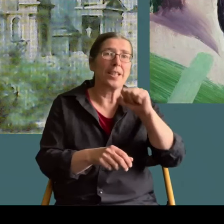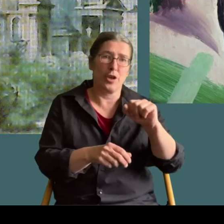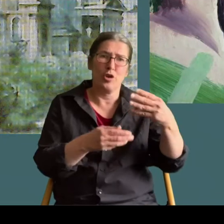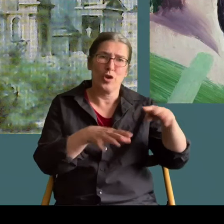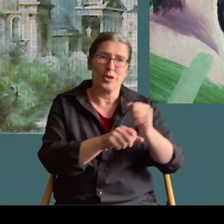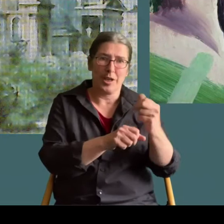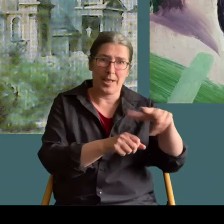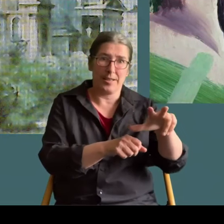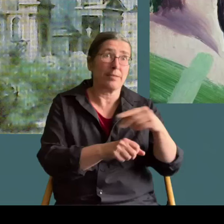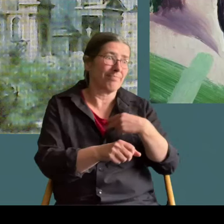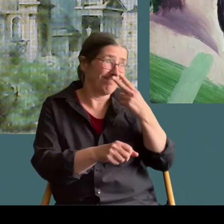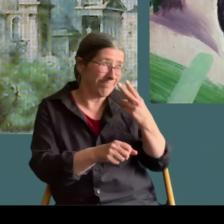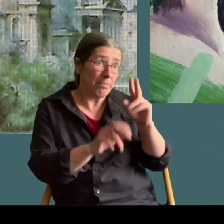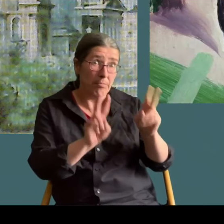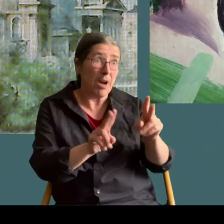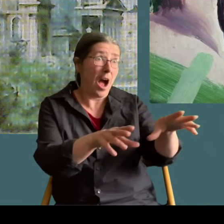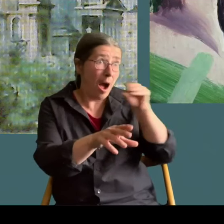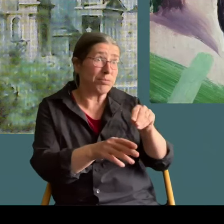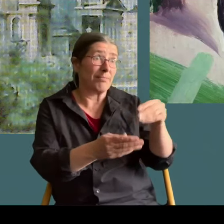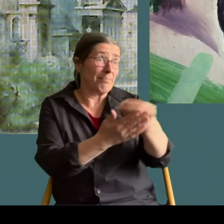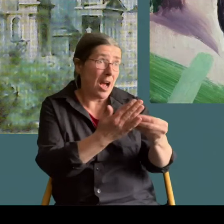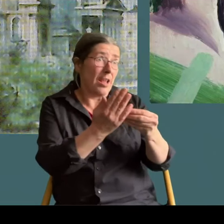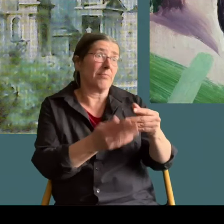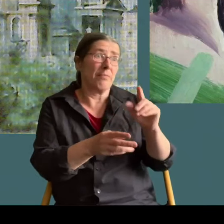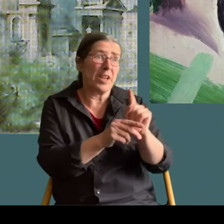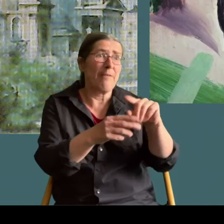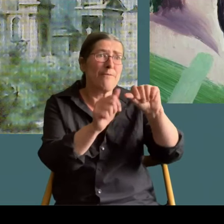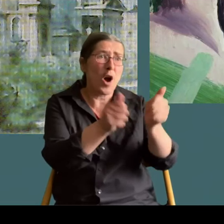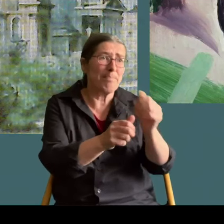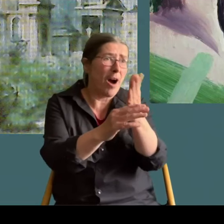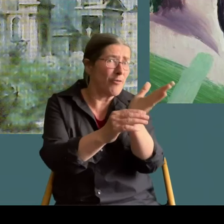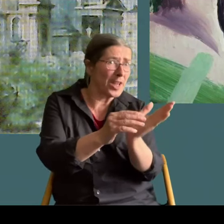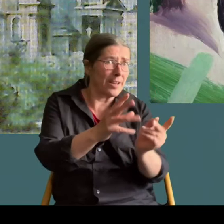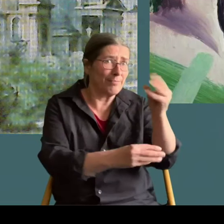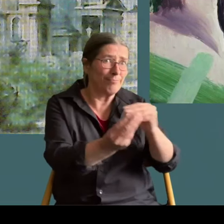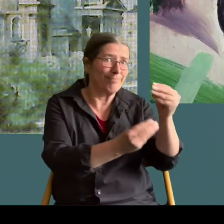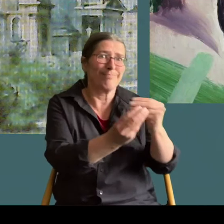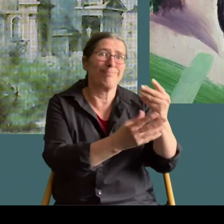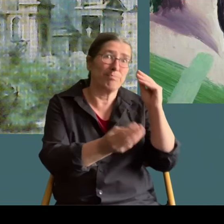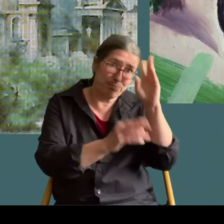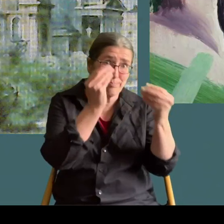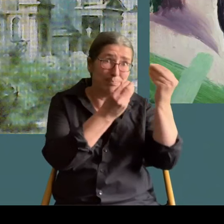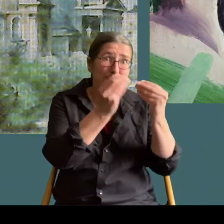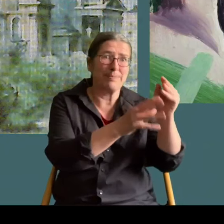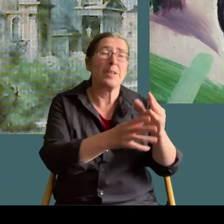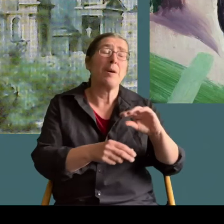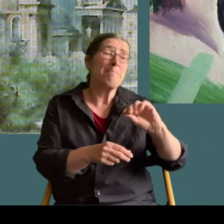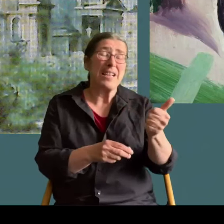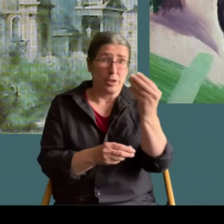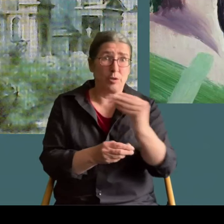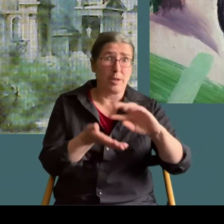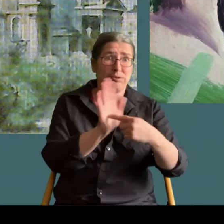Ihr seht, dass der August Macke nicht realistisch gemalt hat, sondern so Formen aufgeteilt hat. Die meisten der Künstler, die ich euch zeige,